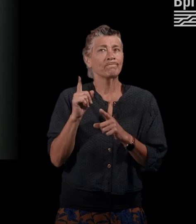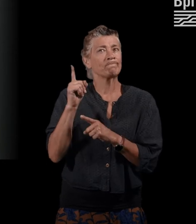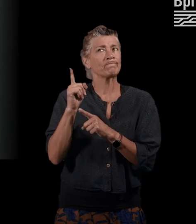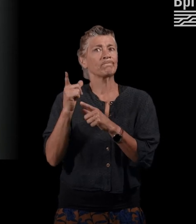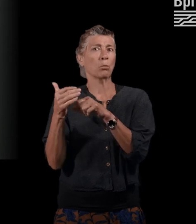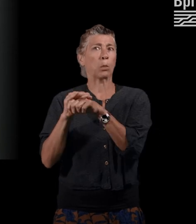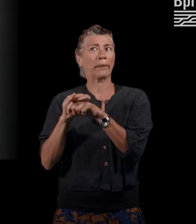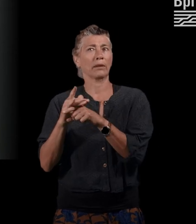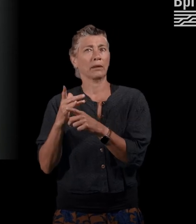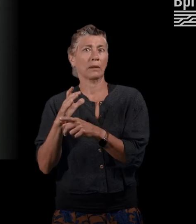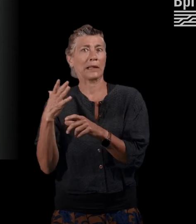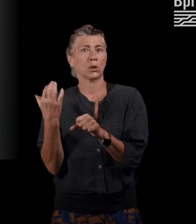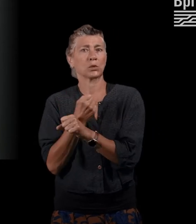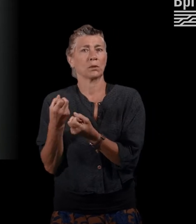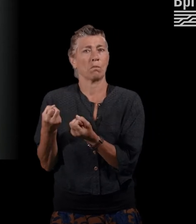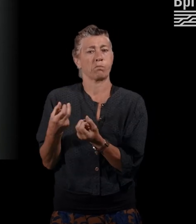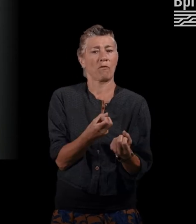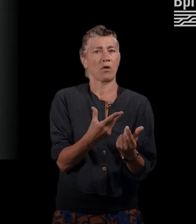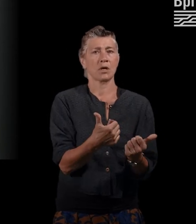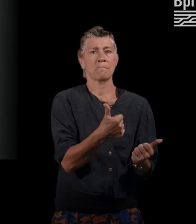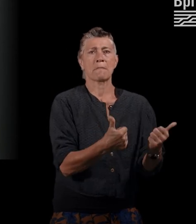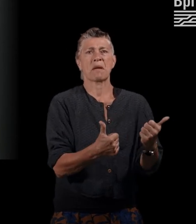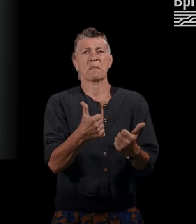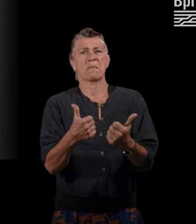à remonter les gens les uns contre les autres.